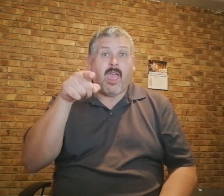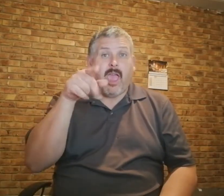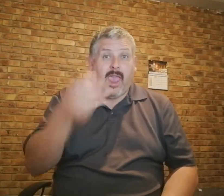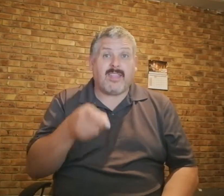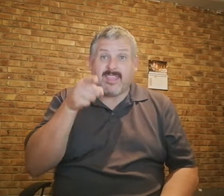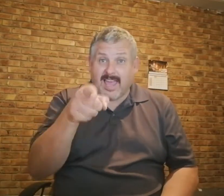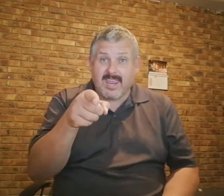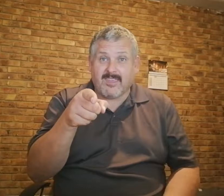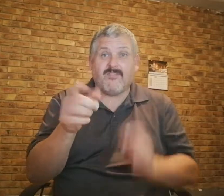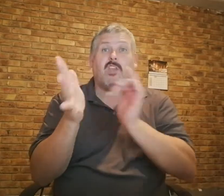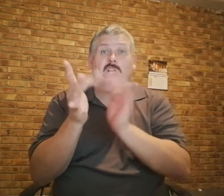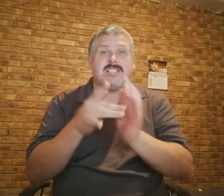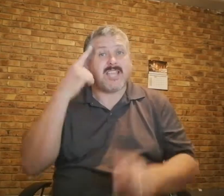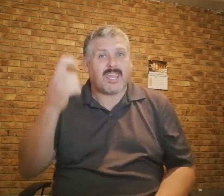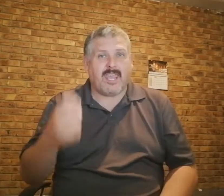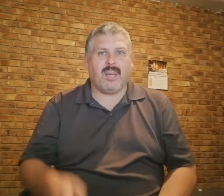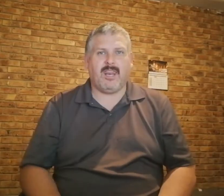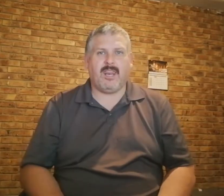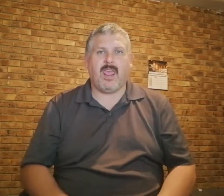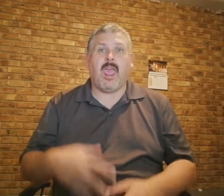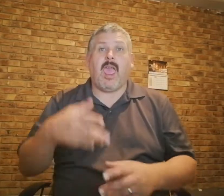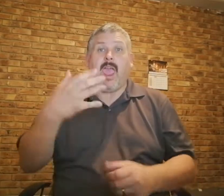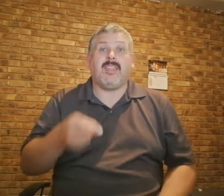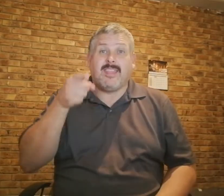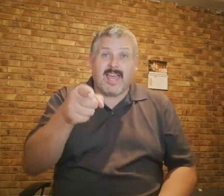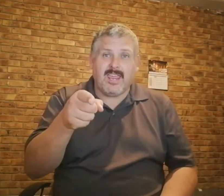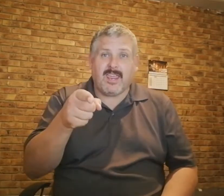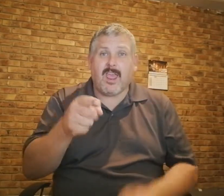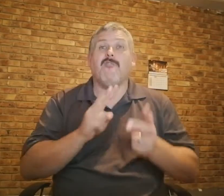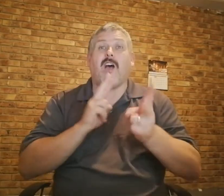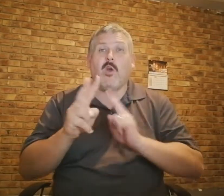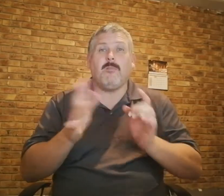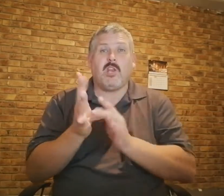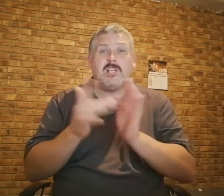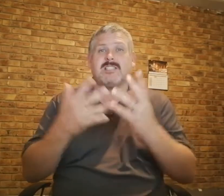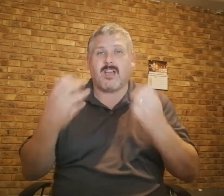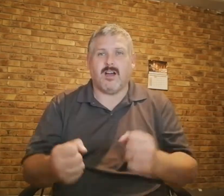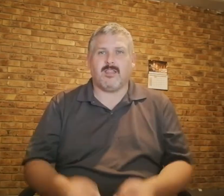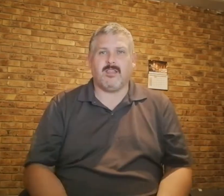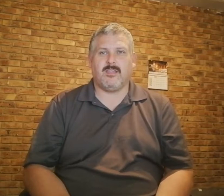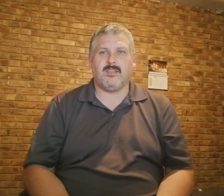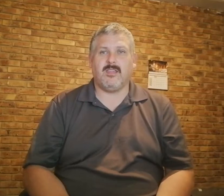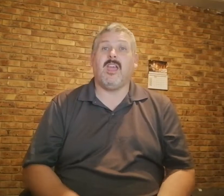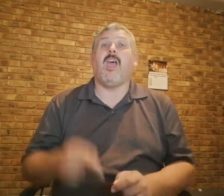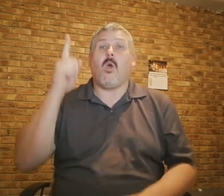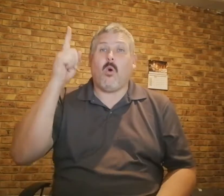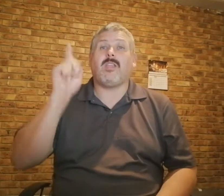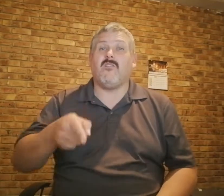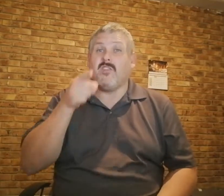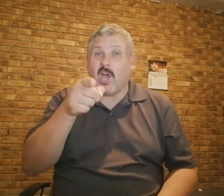Het jy vir Jesus geken? Het jy behouden met Jesus gehad? God gaan vir